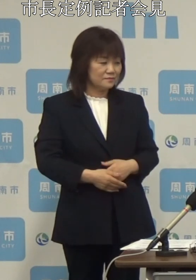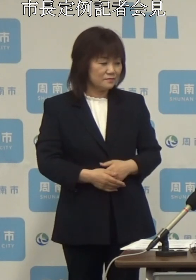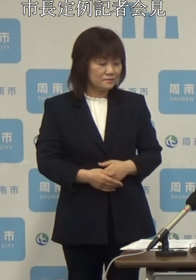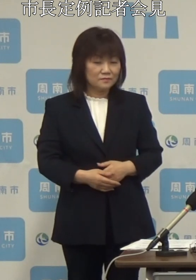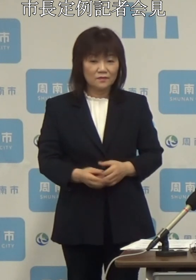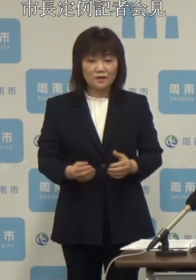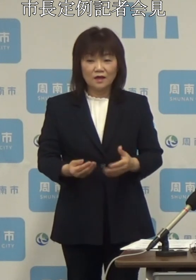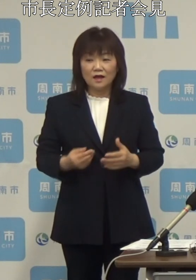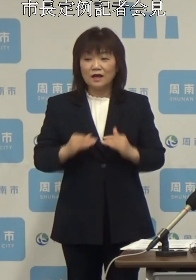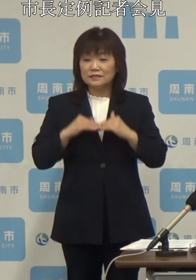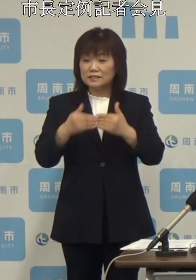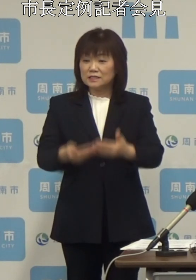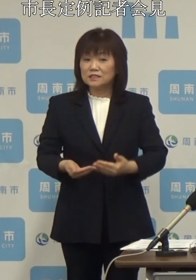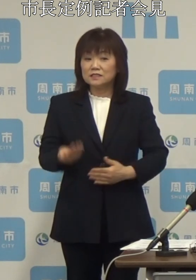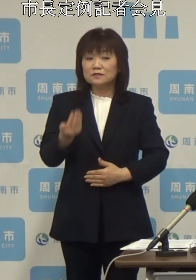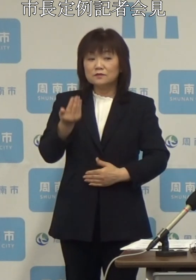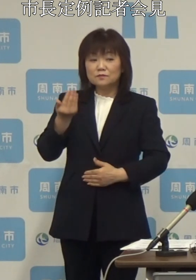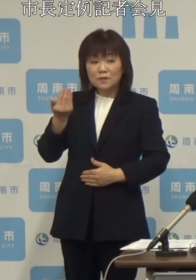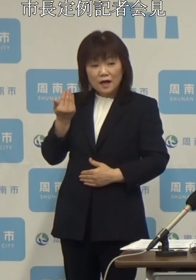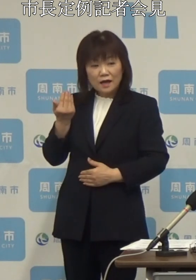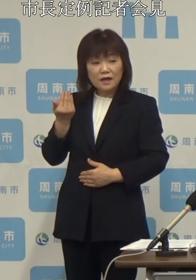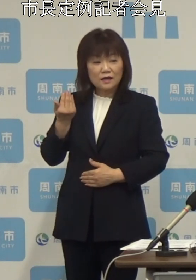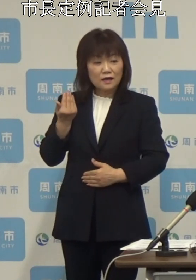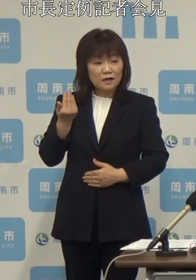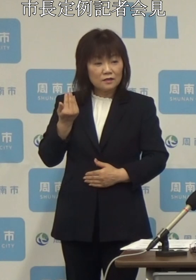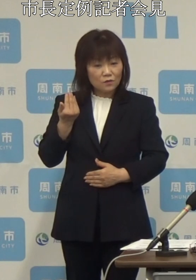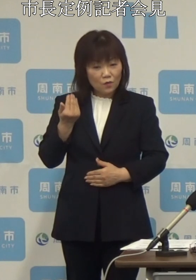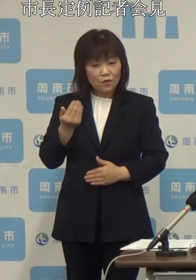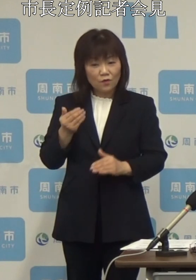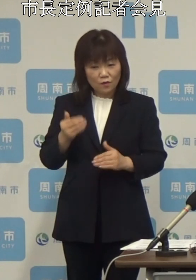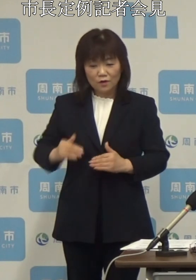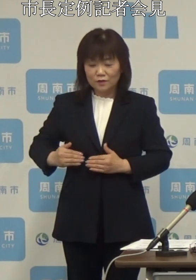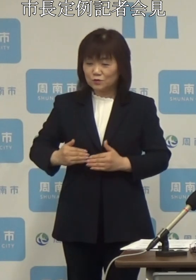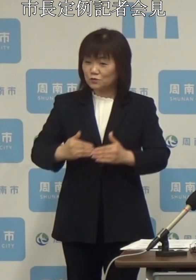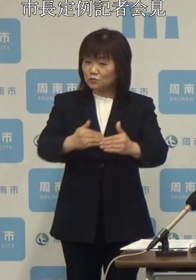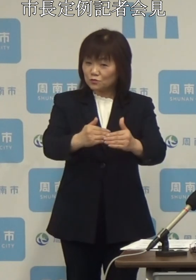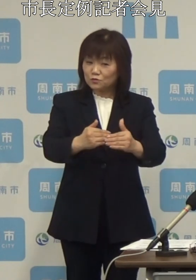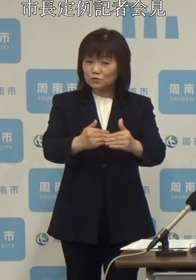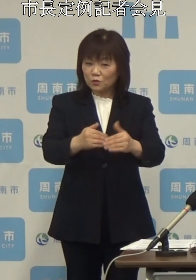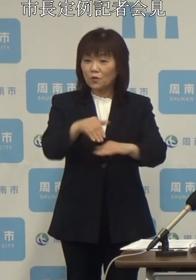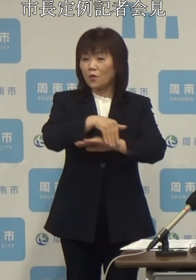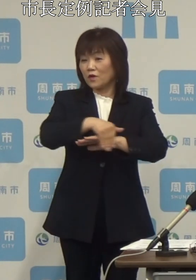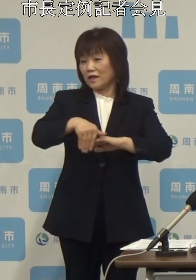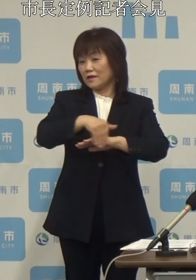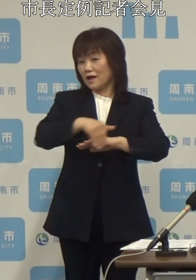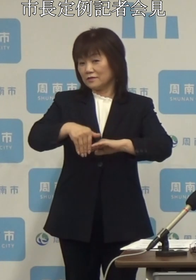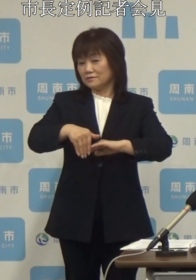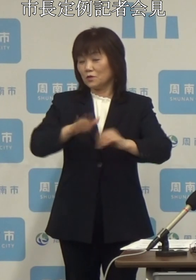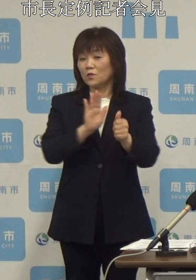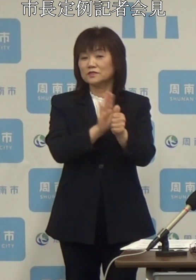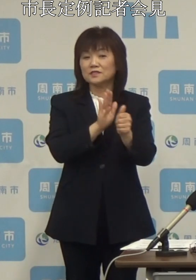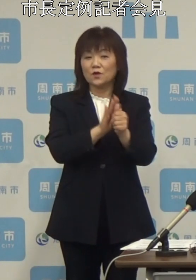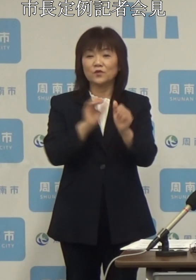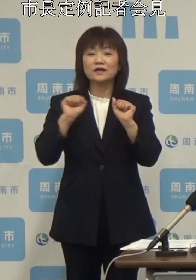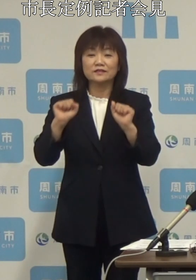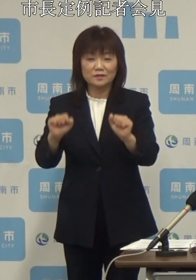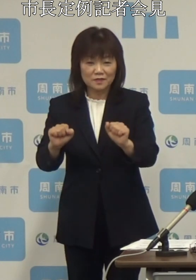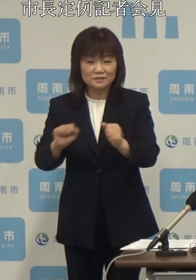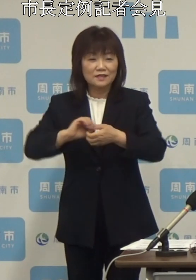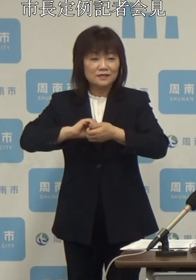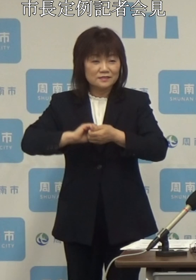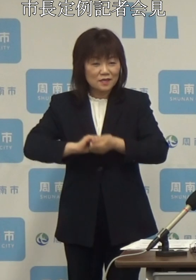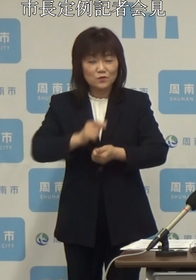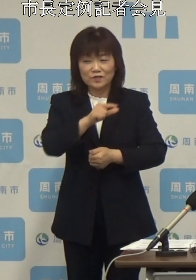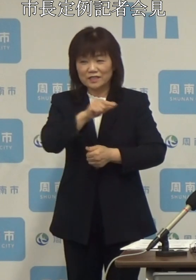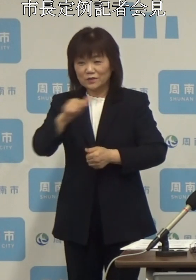妊娠前からずっとこれは幼児期まで書いておりますけど、これずっとこう継続した支援をしておりますので、ぜひいろん